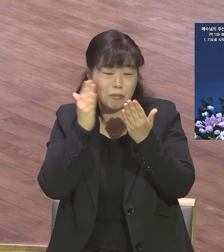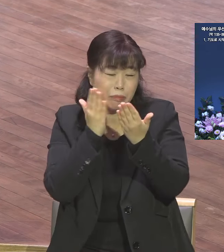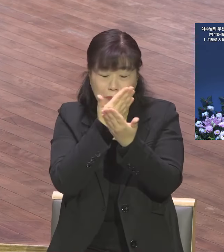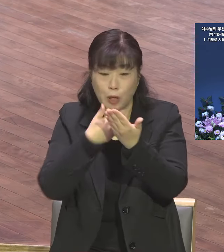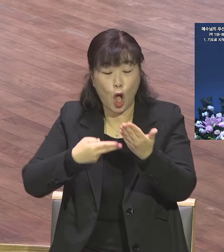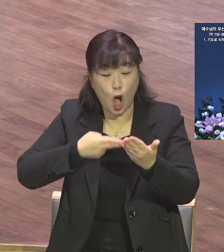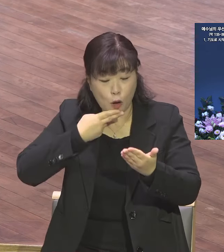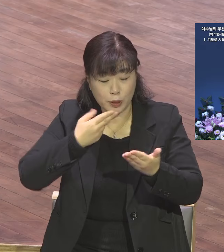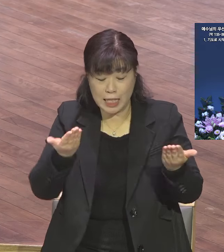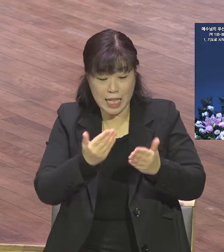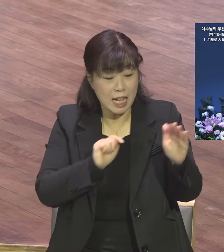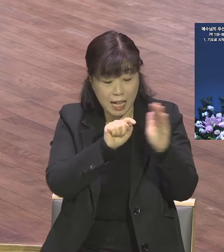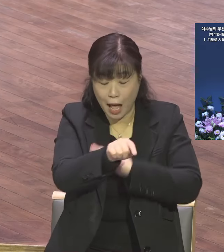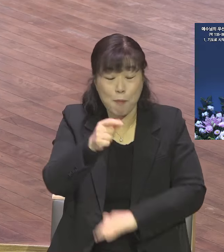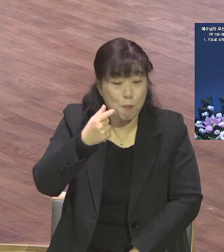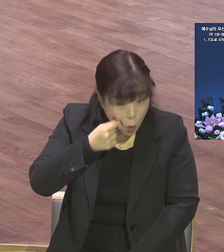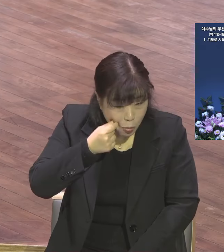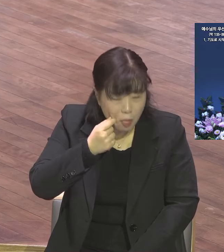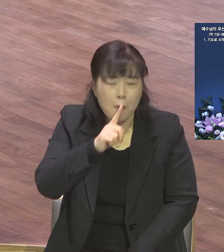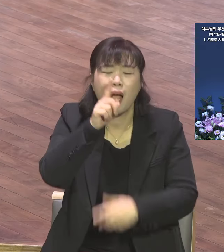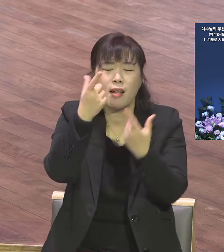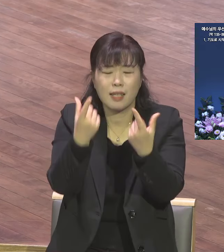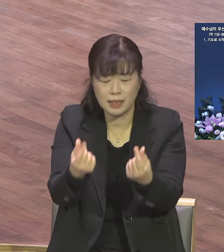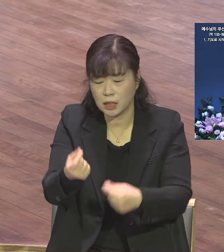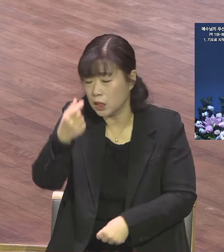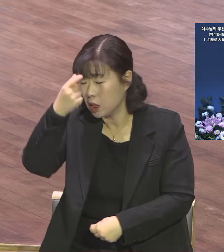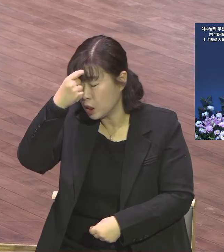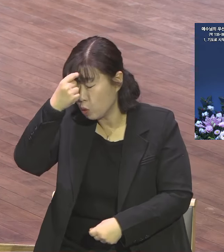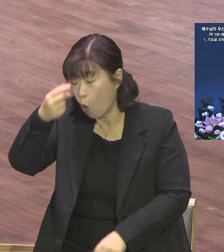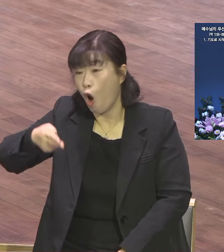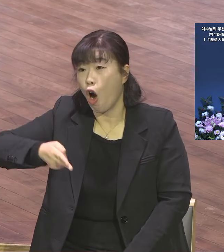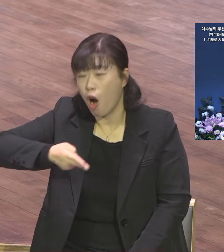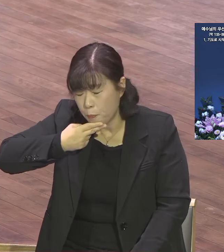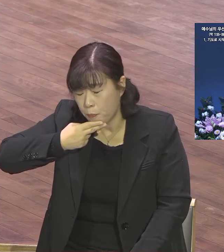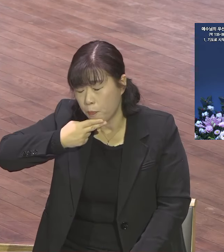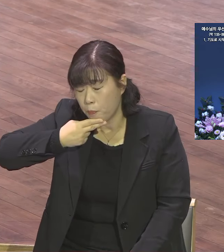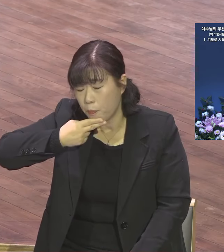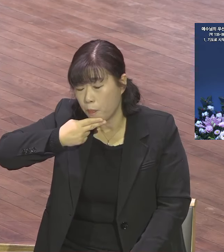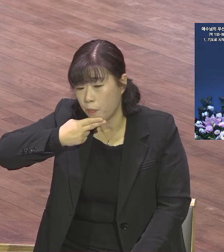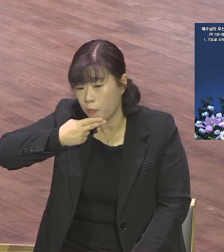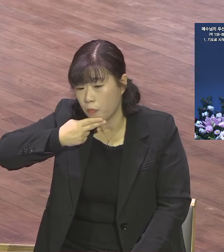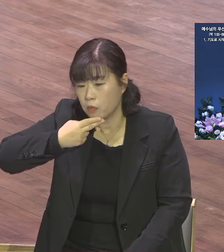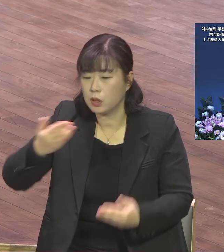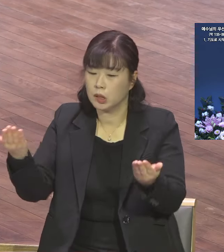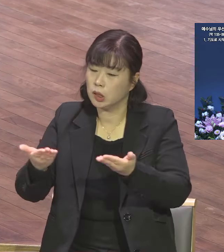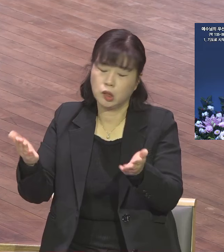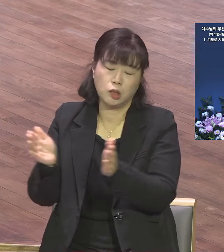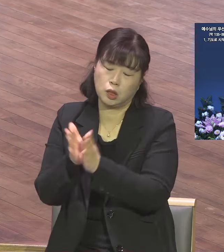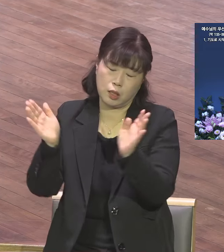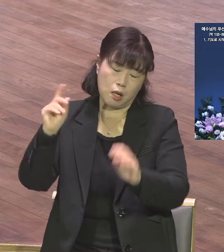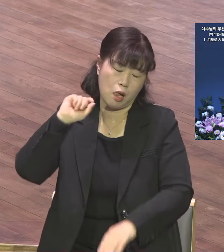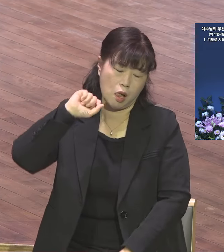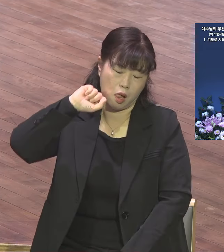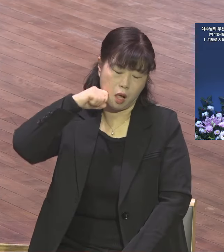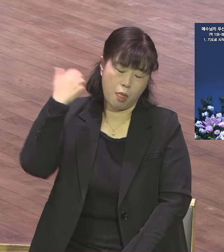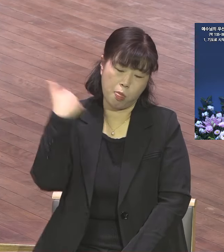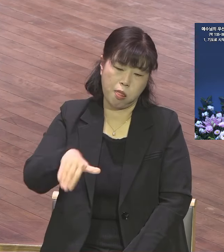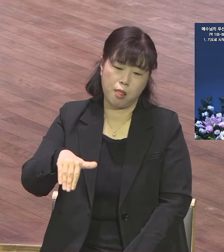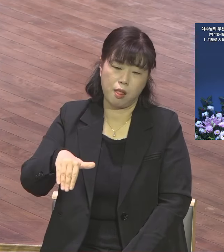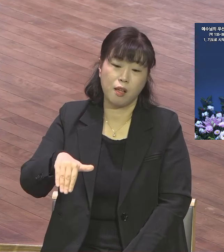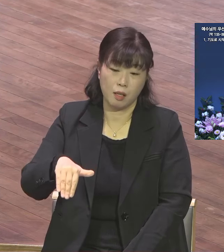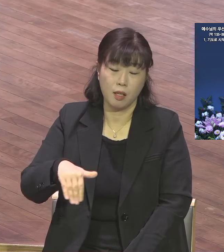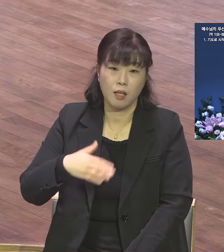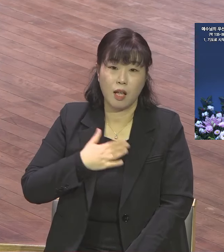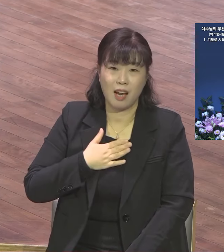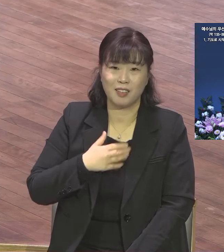있는 그런 글이지요. 우리에게 영적 도전을 주지요. 사실 외모를 단장하는데 시간 많이